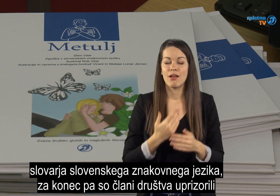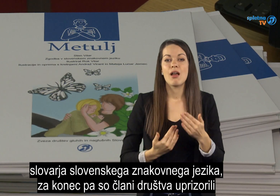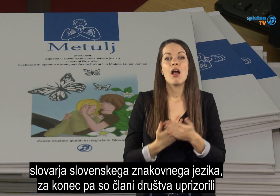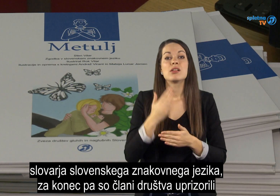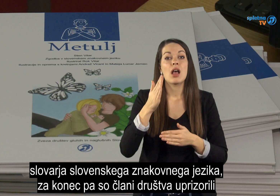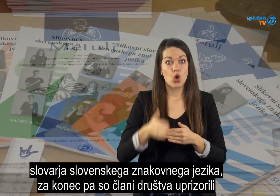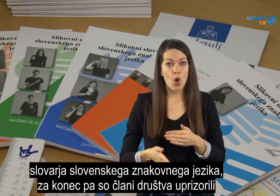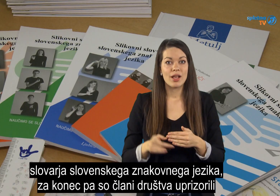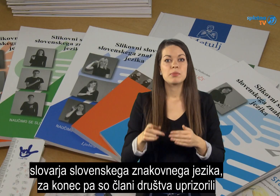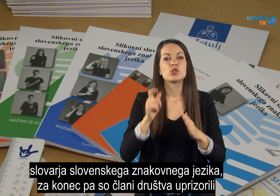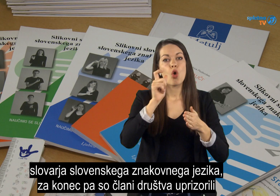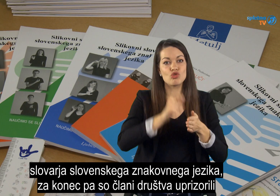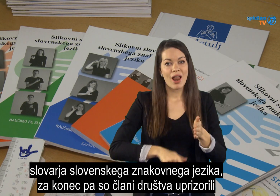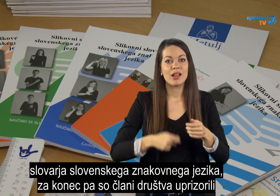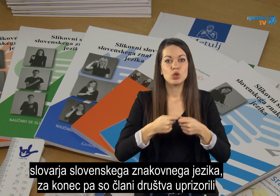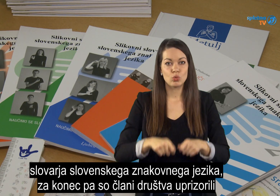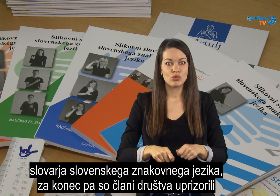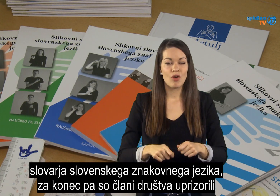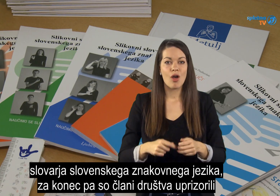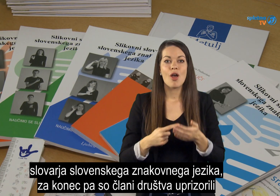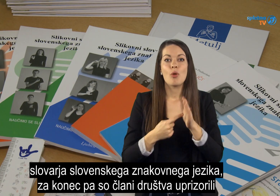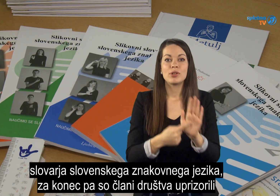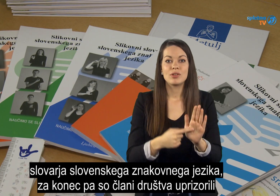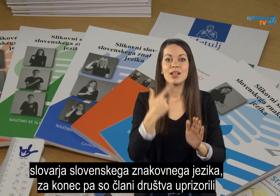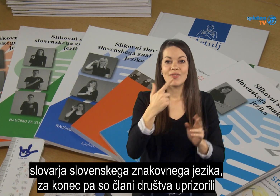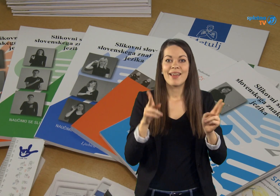člani društva uprizorili 2 kratki igri v znakovnem jeziku.